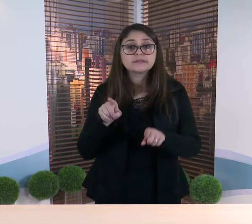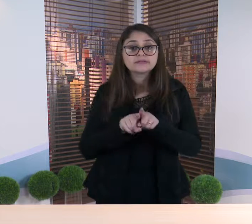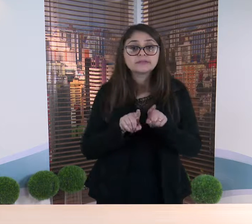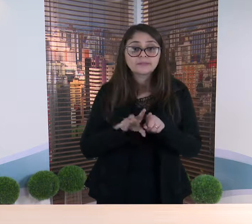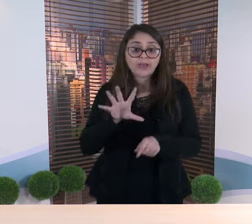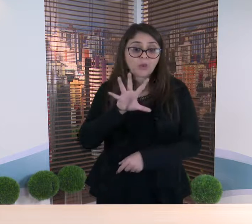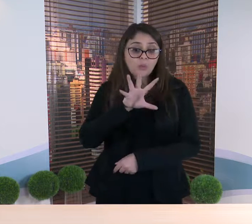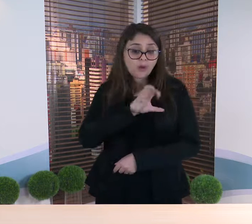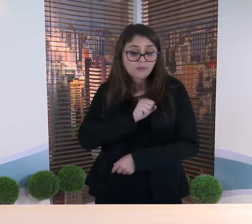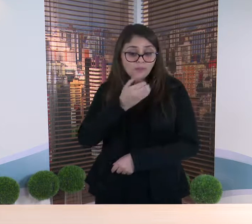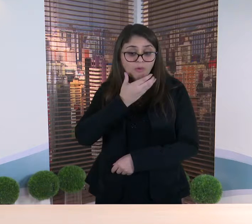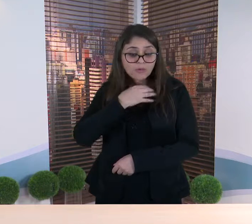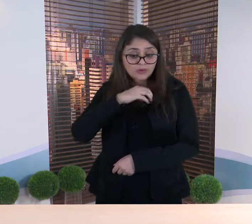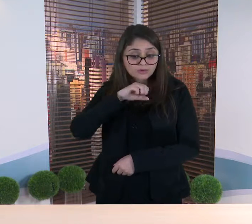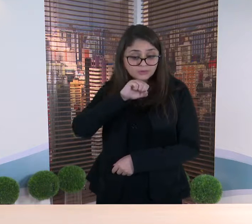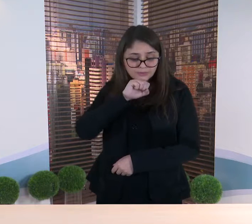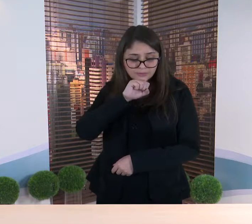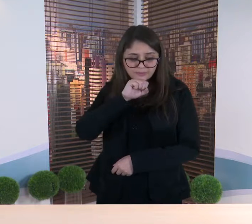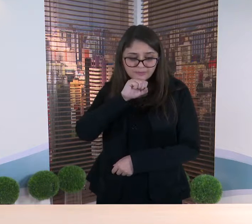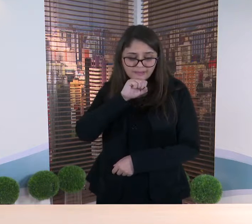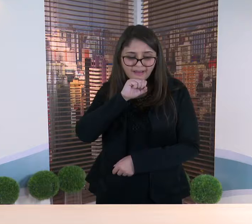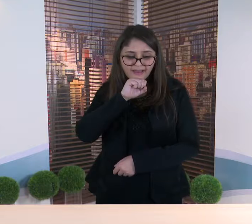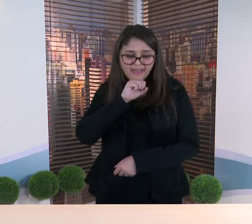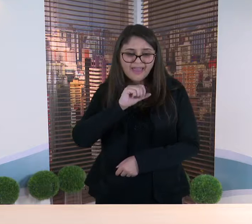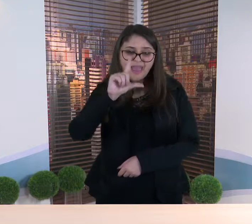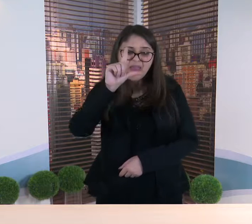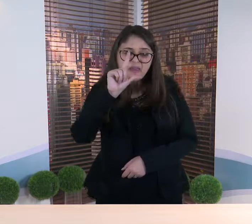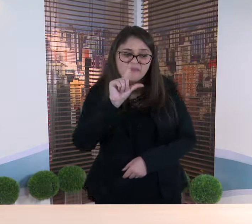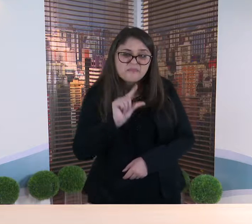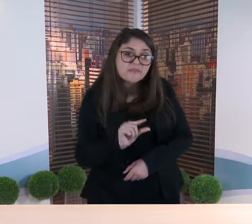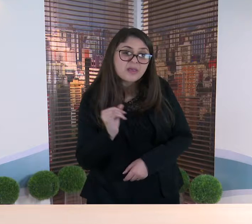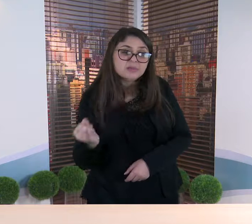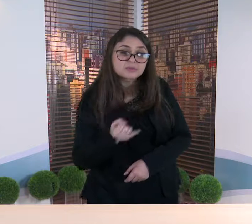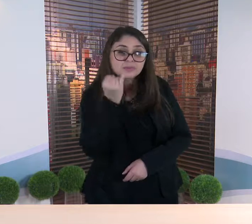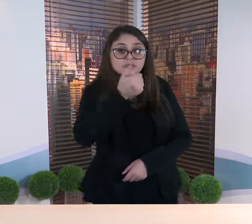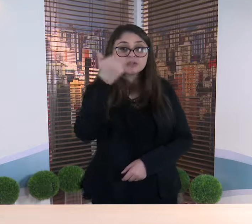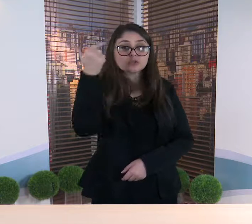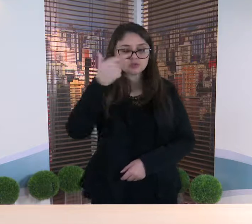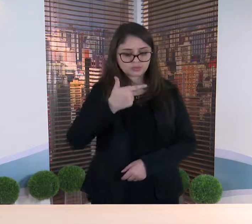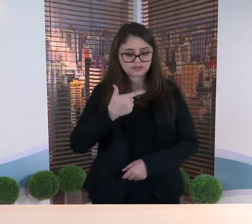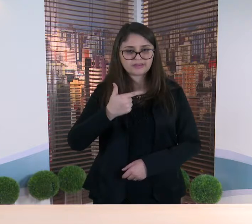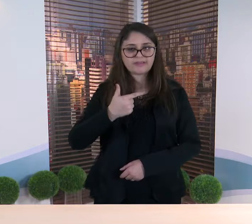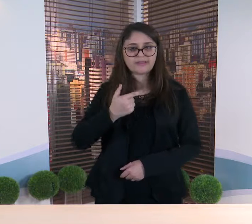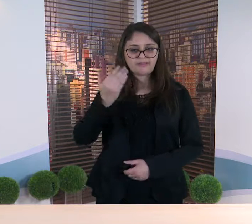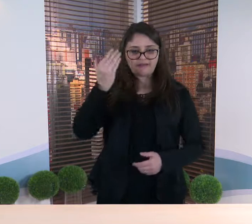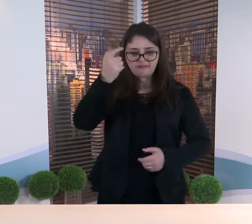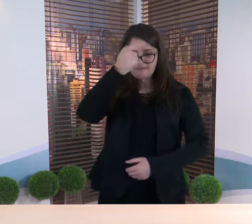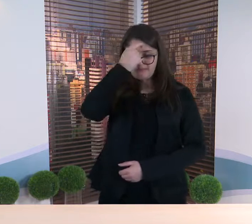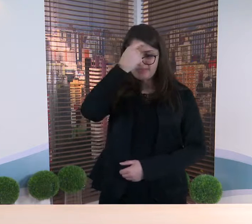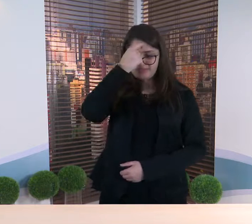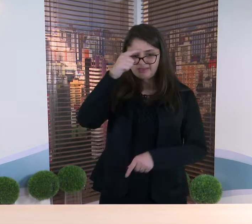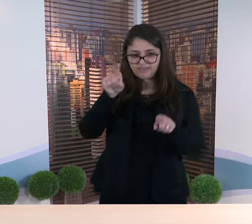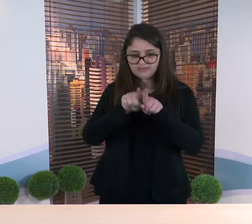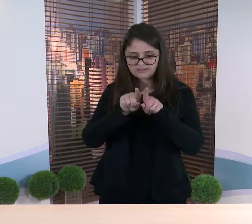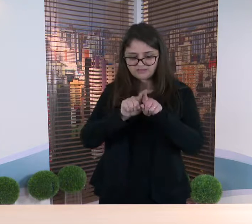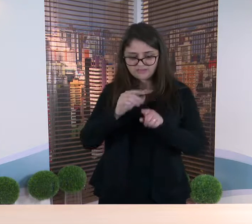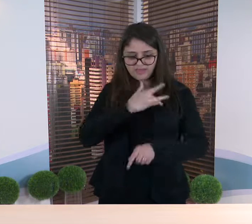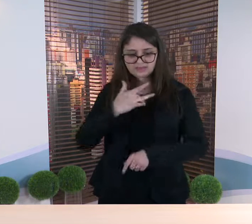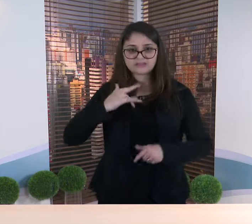amor paterno são menos importantes do que a saúde física e mental. Com a permissão de Deus,